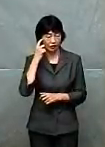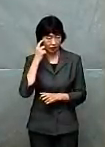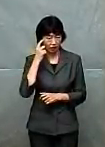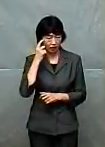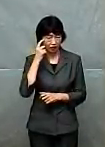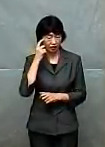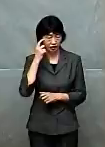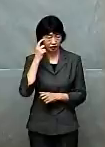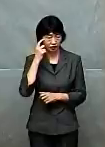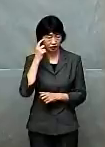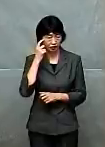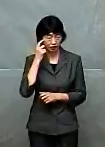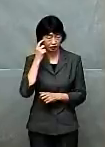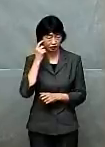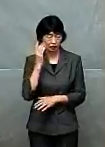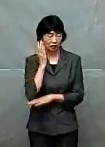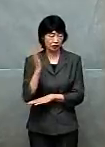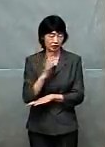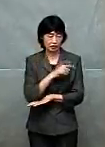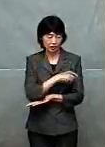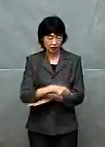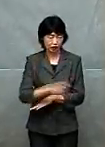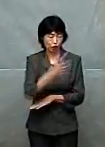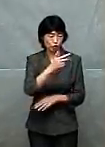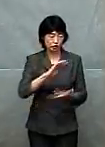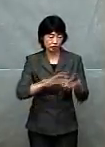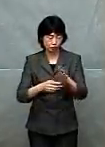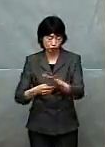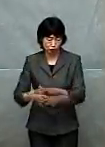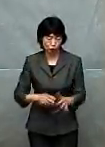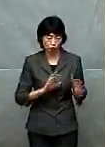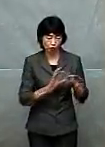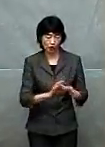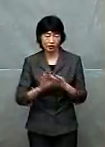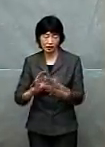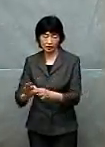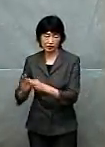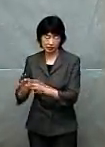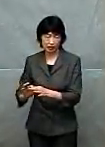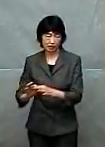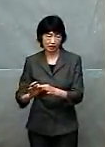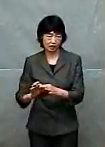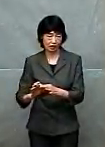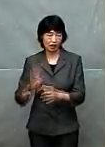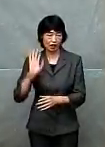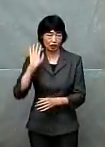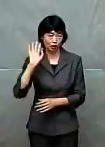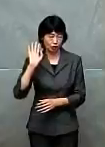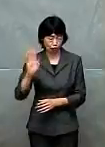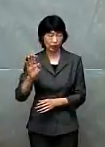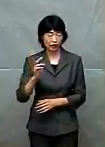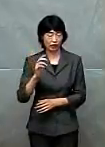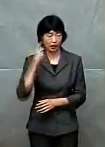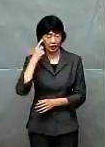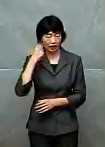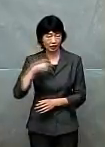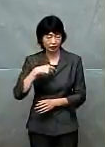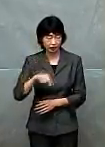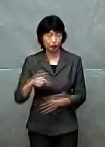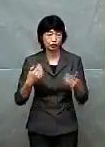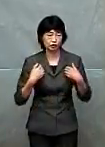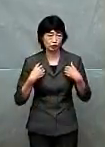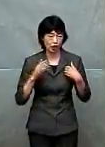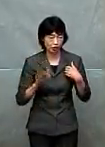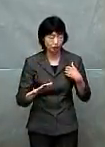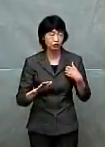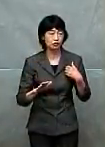も市町村と連携しながら、これから検討して、いかなければならないではな、なら